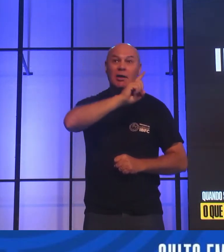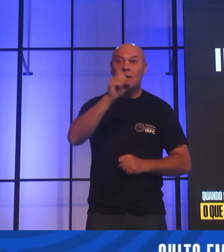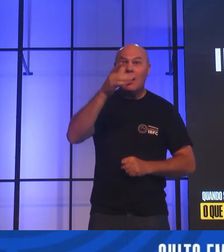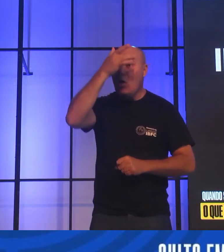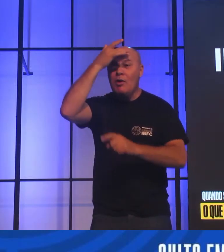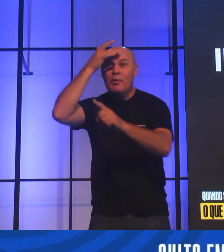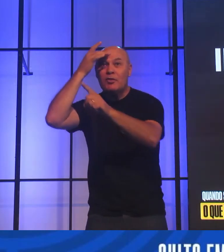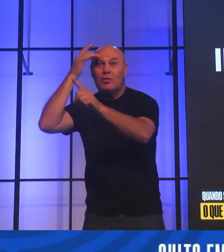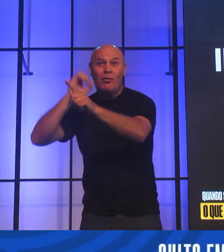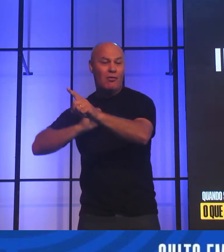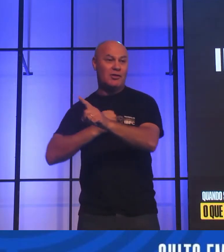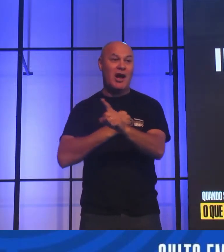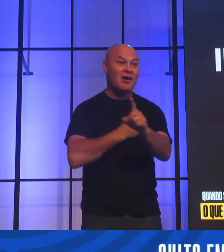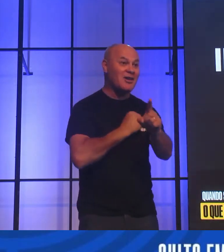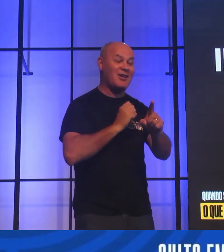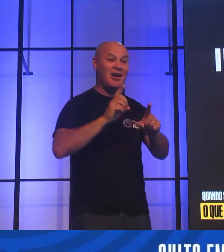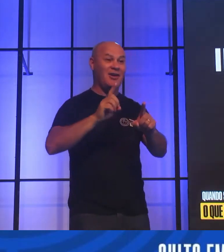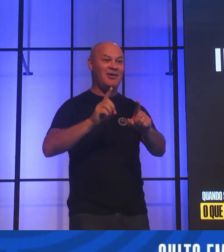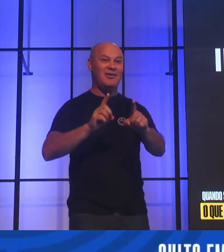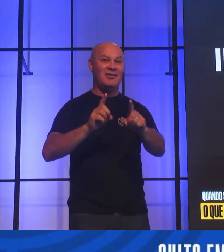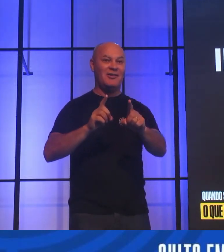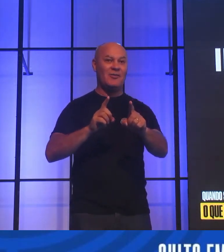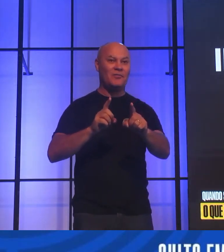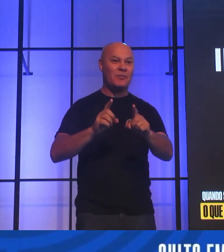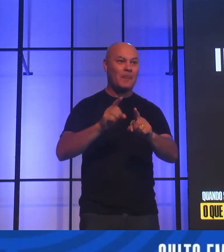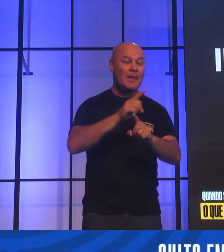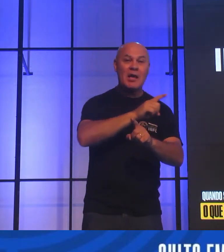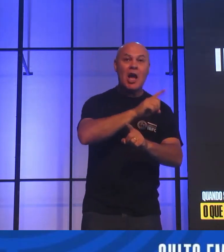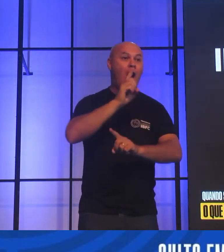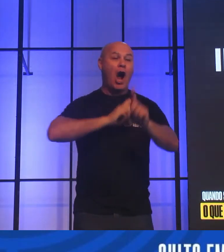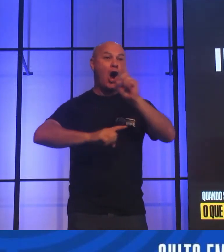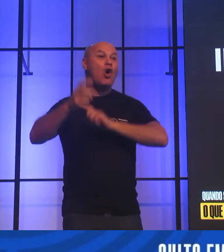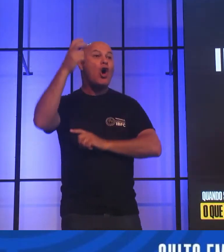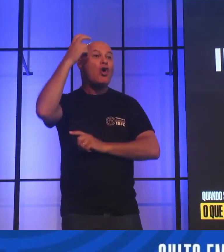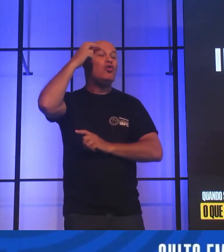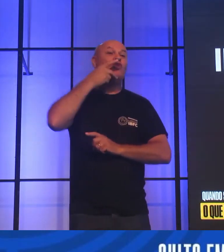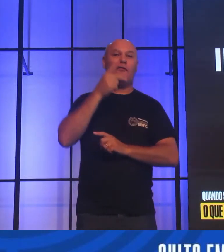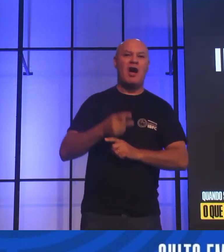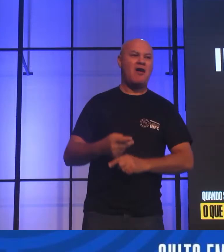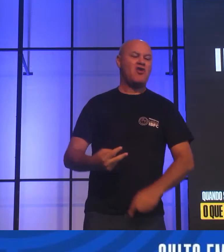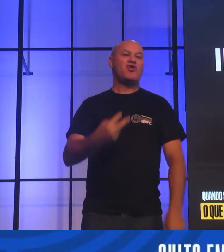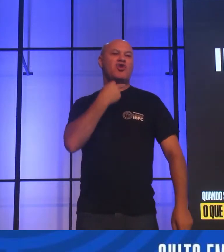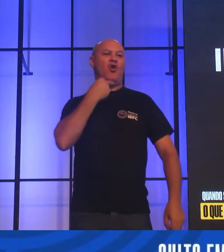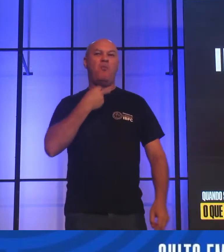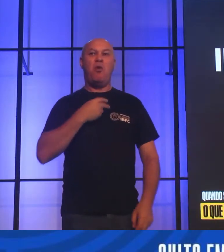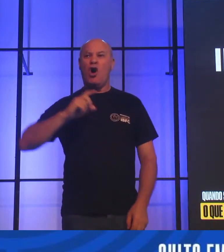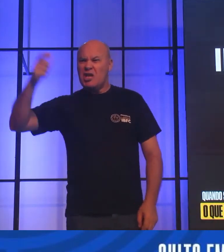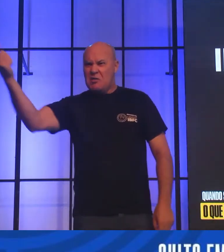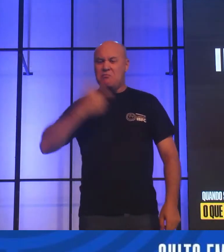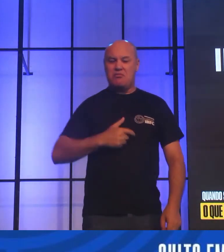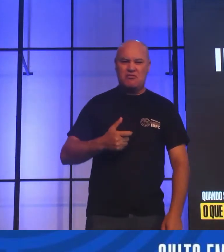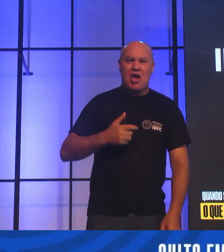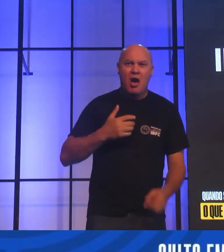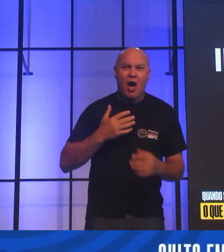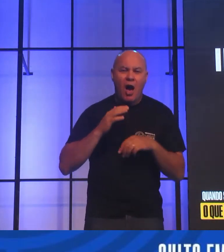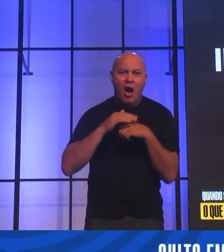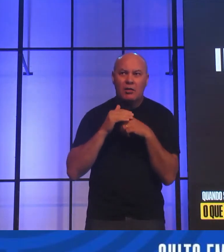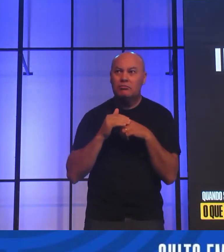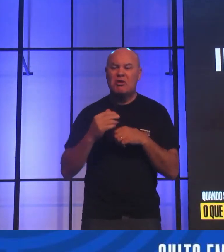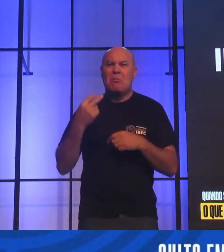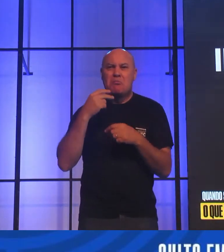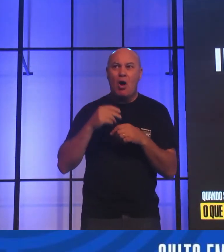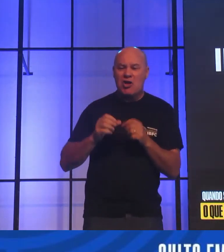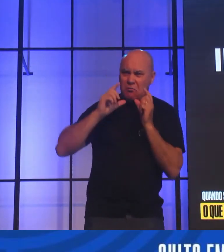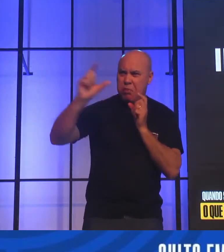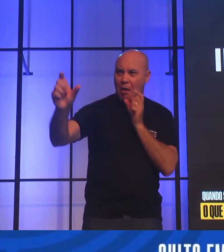pode baixar a bola, você não pode deixar ele te humilhar, você não pode levar isso na esportiva, você tem que mostrar.